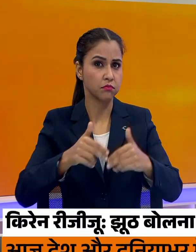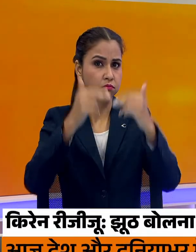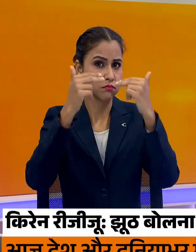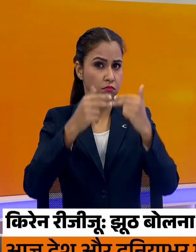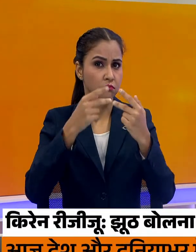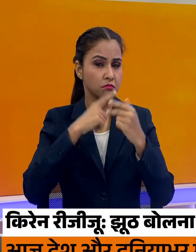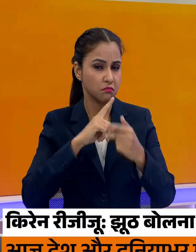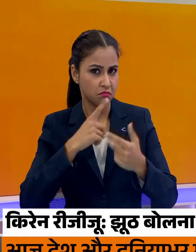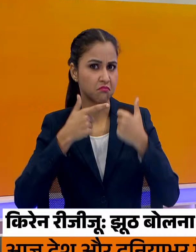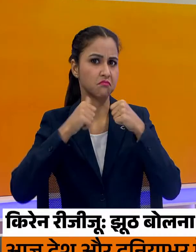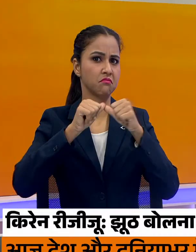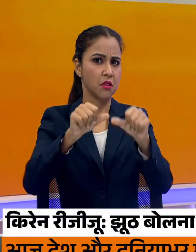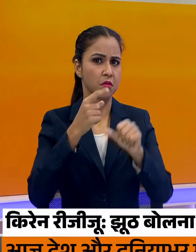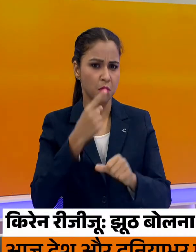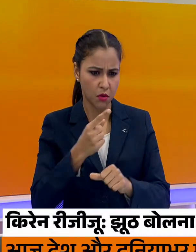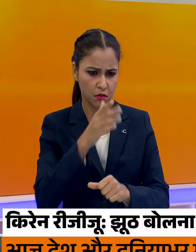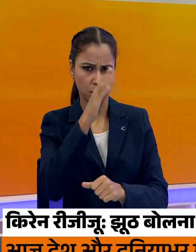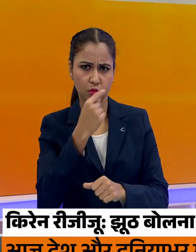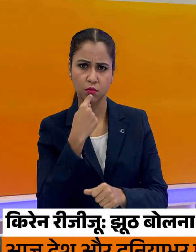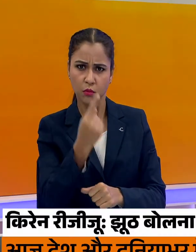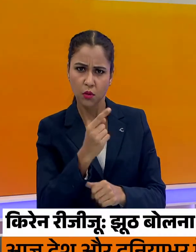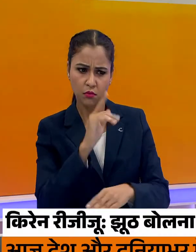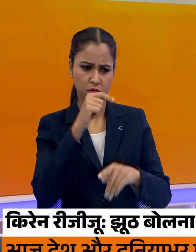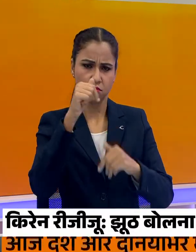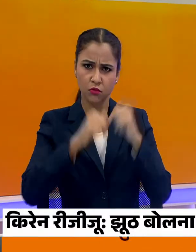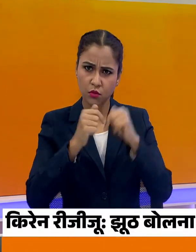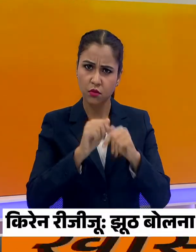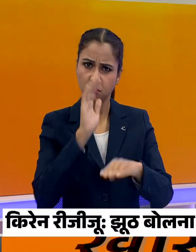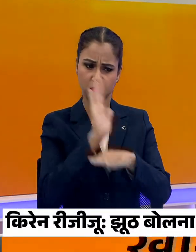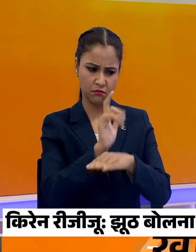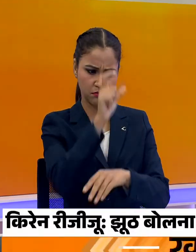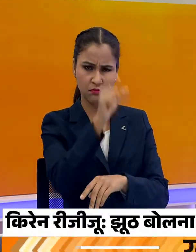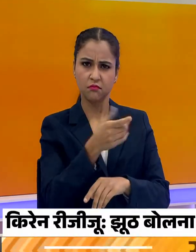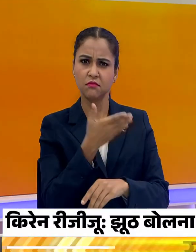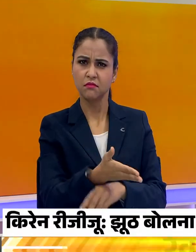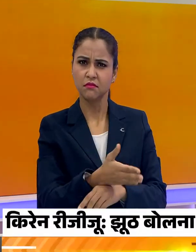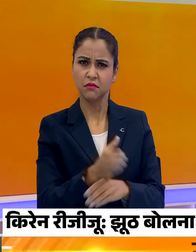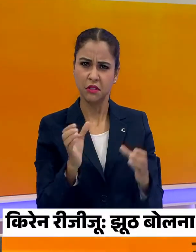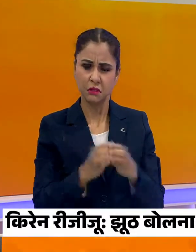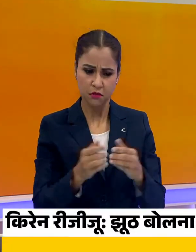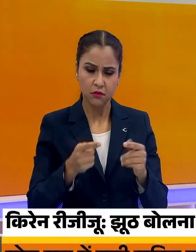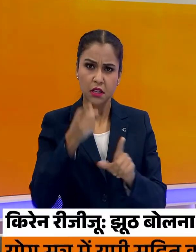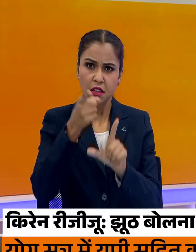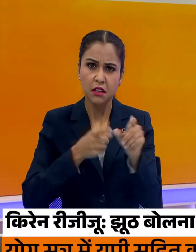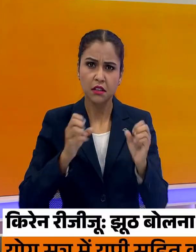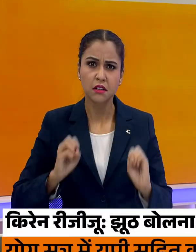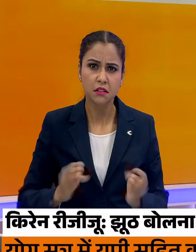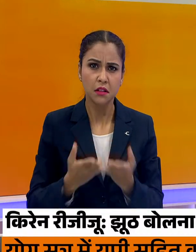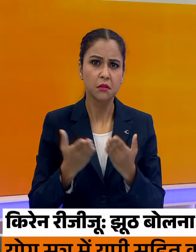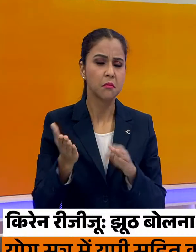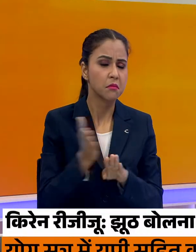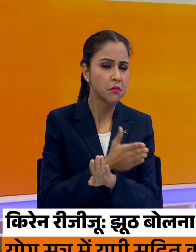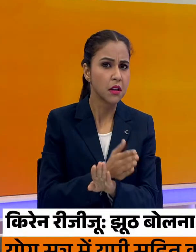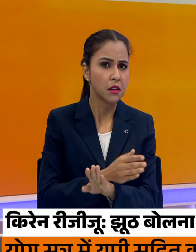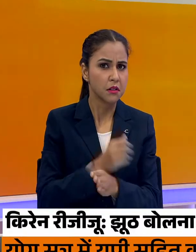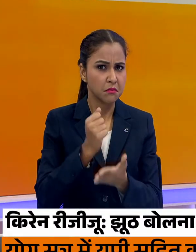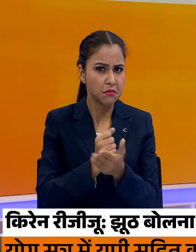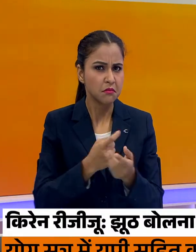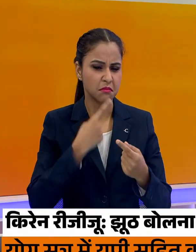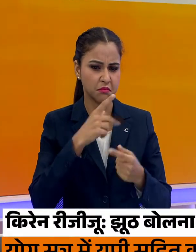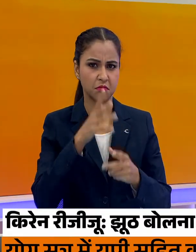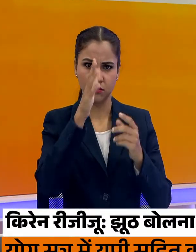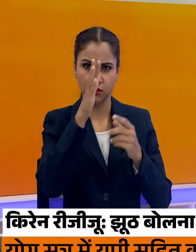जवाब। कहा कि झूठ बोलकर चुनाव लड़ने वाली कांग्रेस सत्र के शुरू होने से पहले पद को लेकर फैला रही है